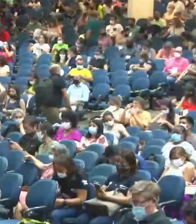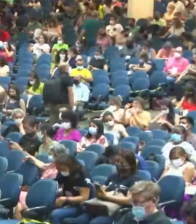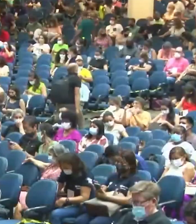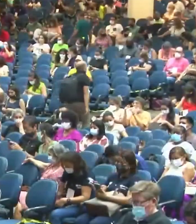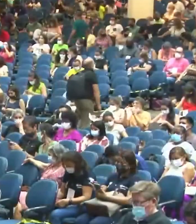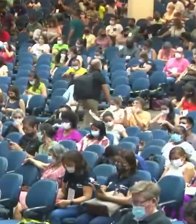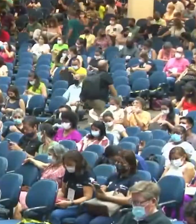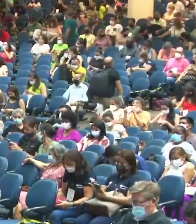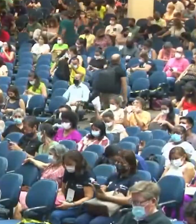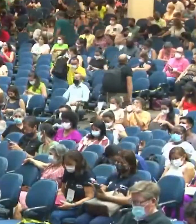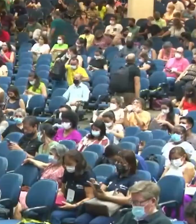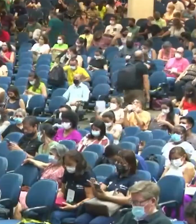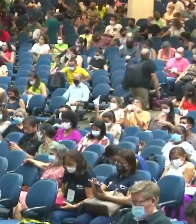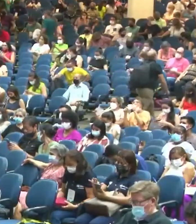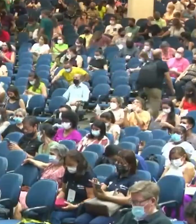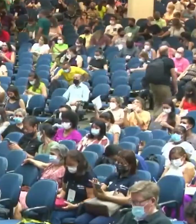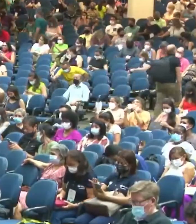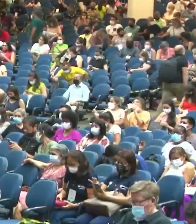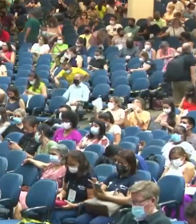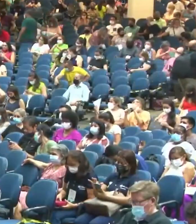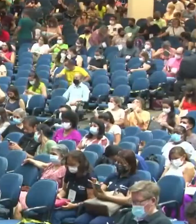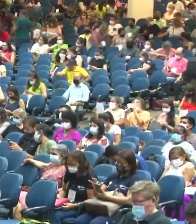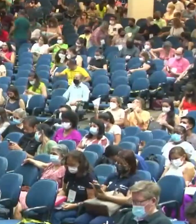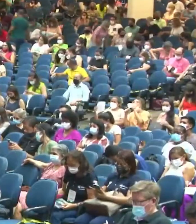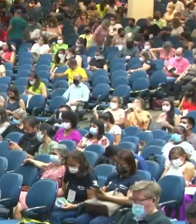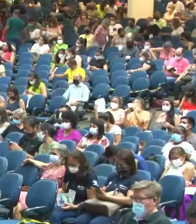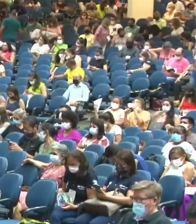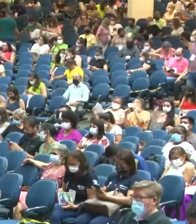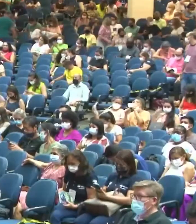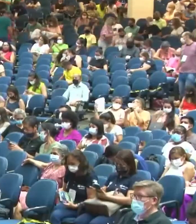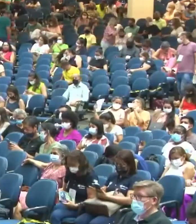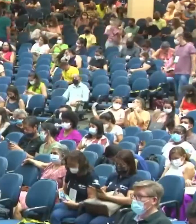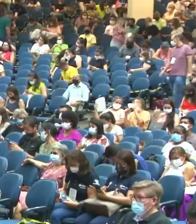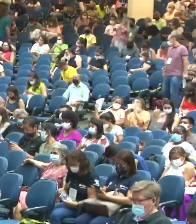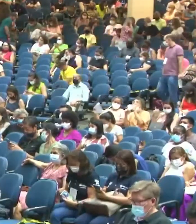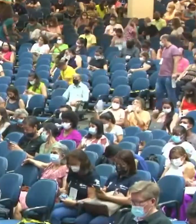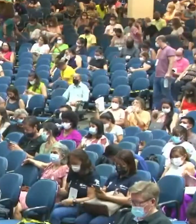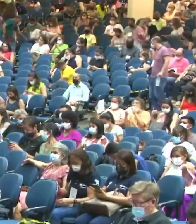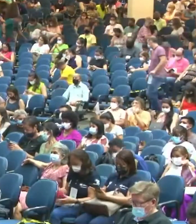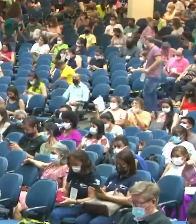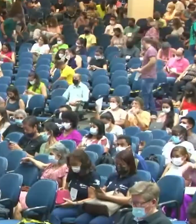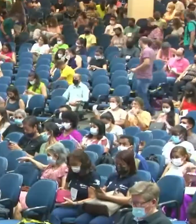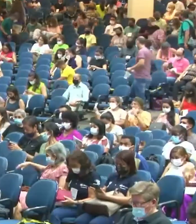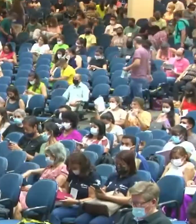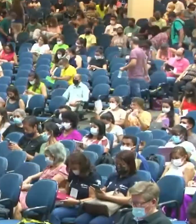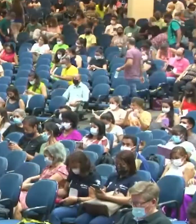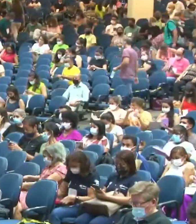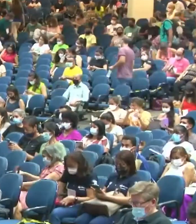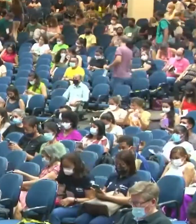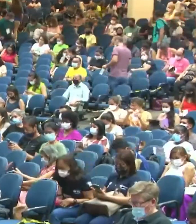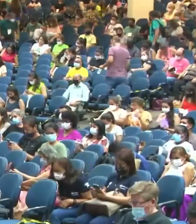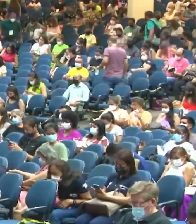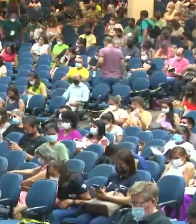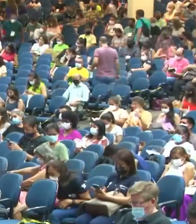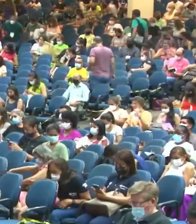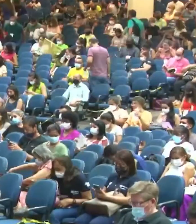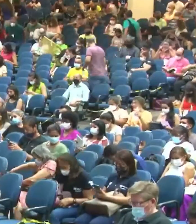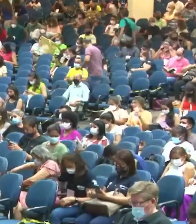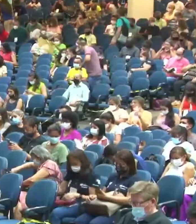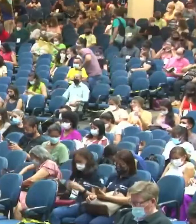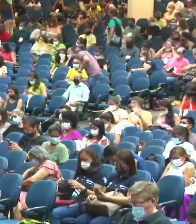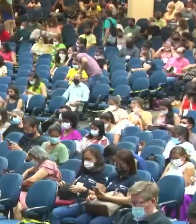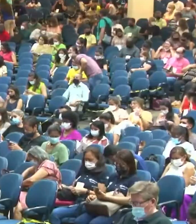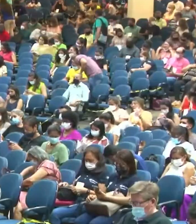mais uma palavra, mensagem número 9. Então, como